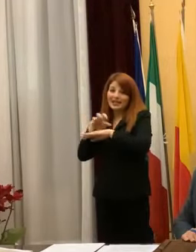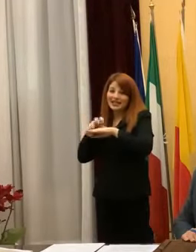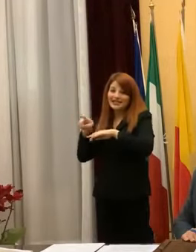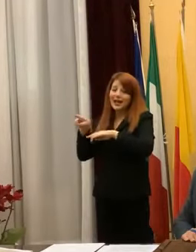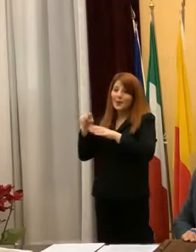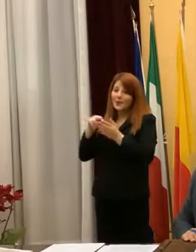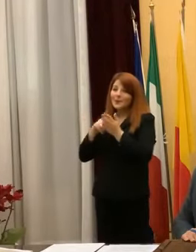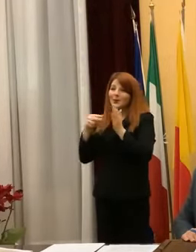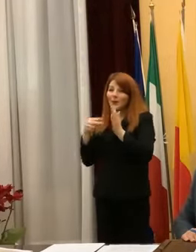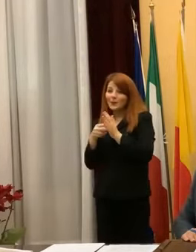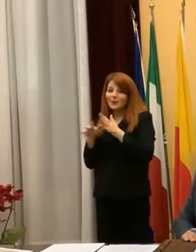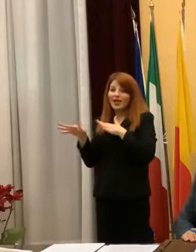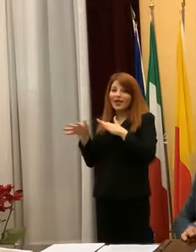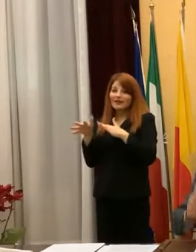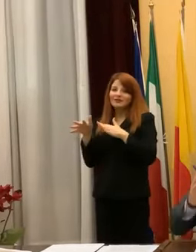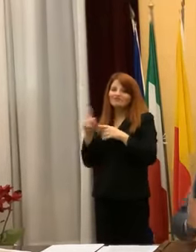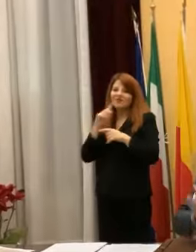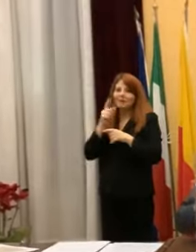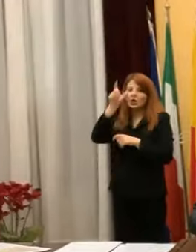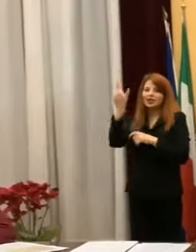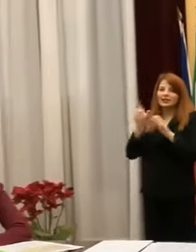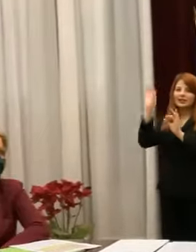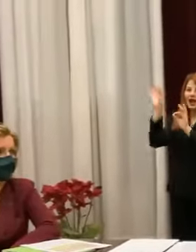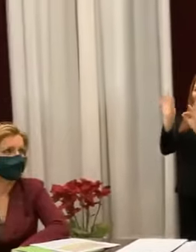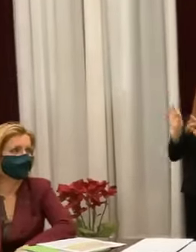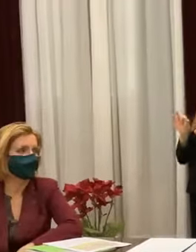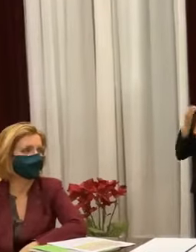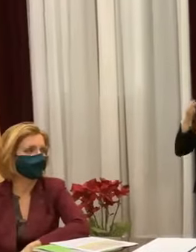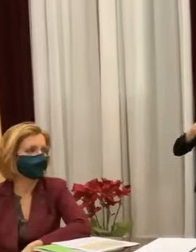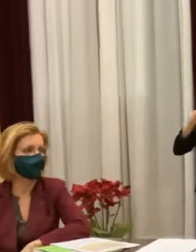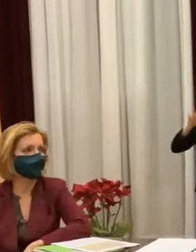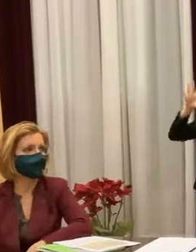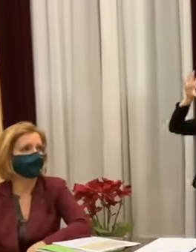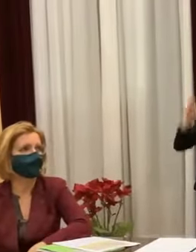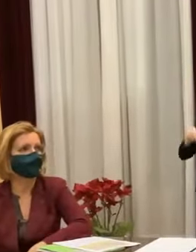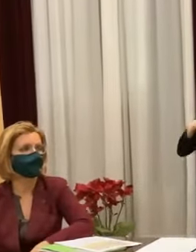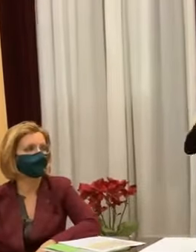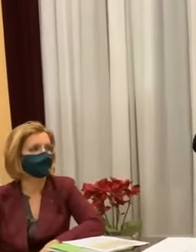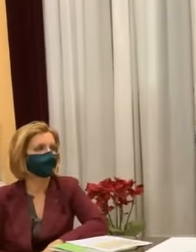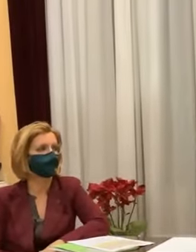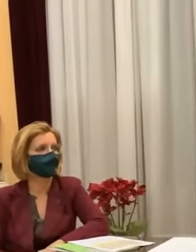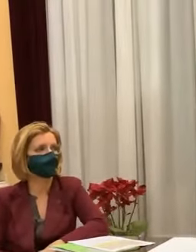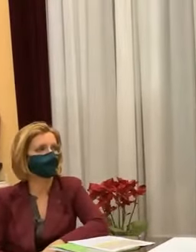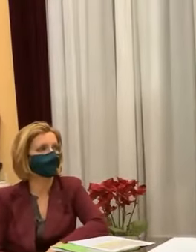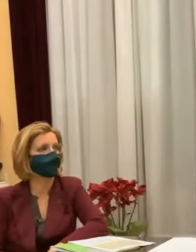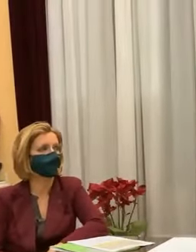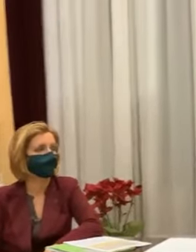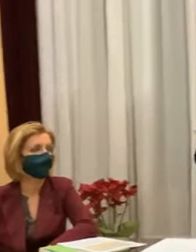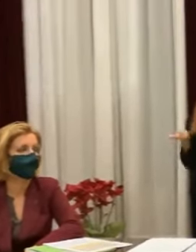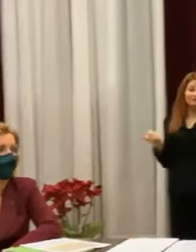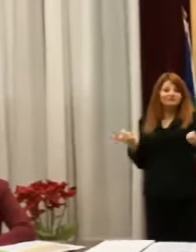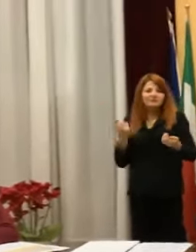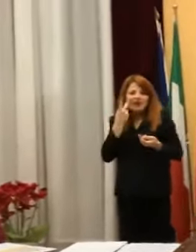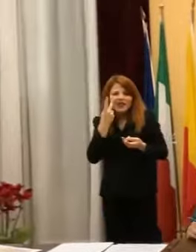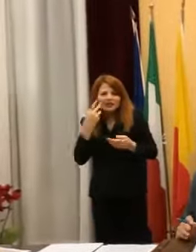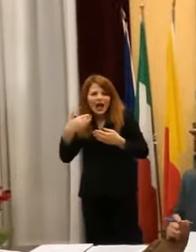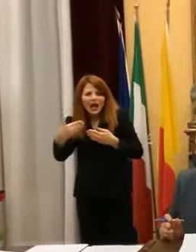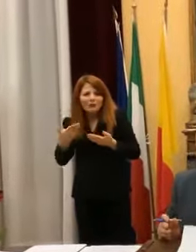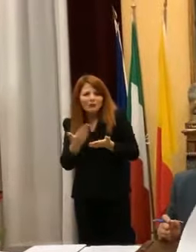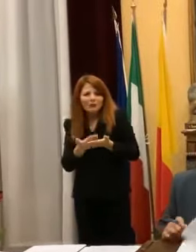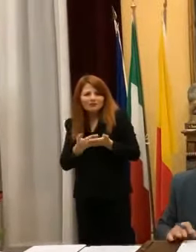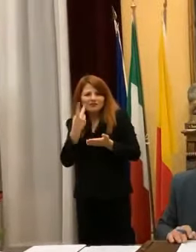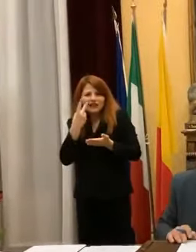Daphne, considerato che c'è anche un problema del Ministero della Sanità qui. E così vediamo le procure, quali procure